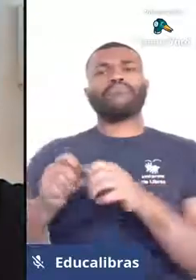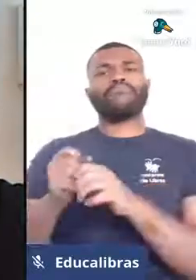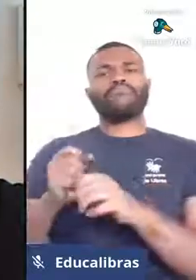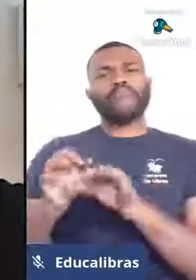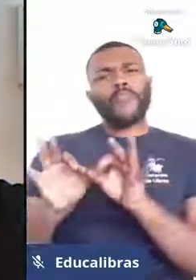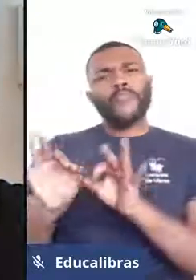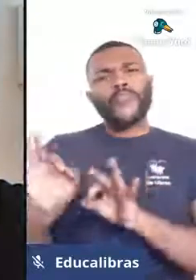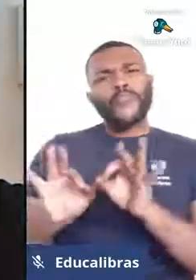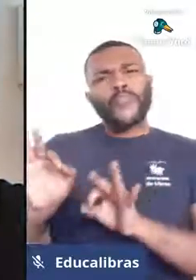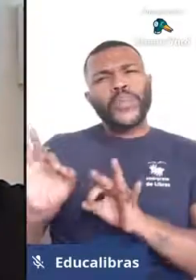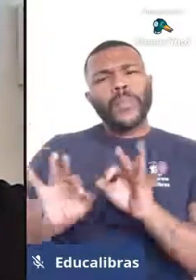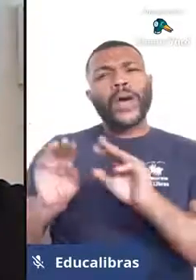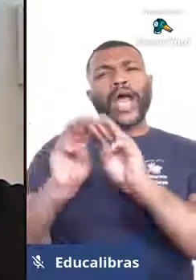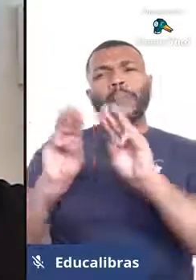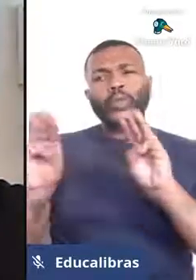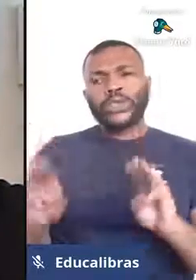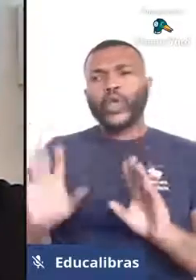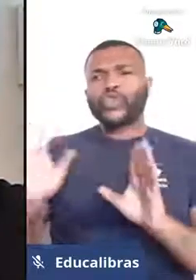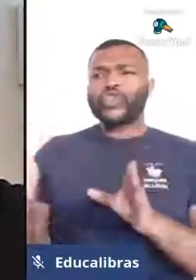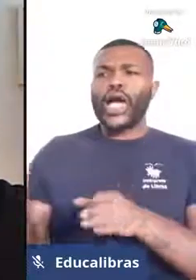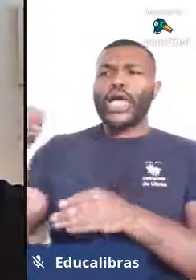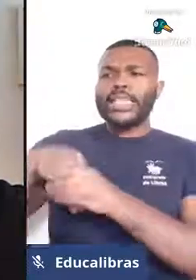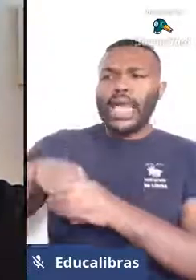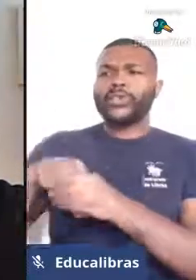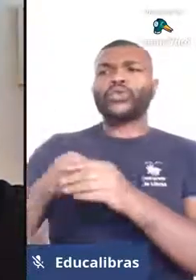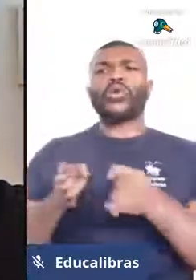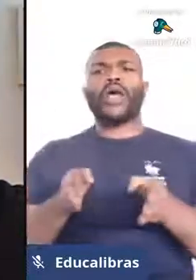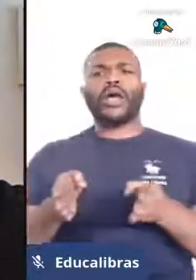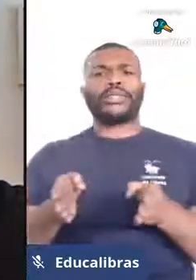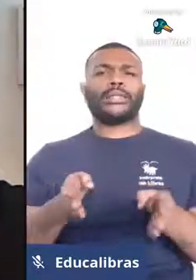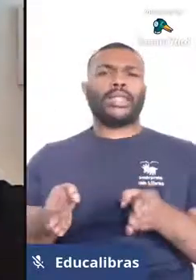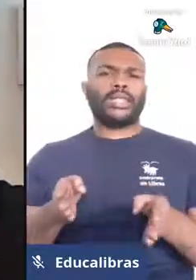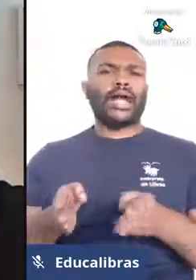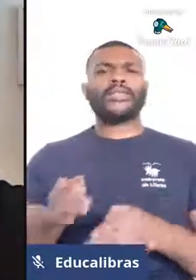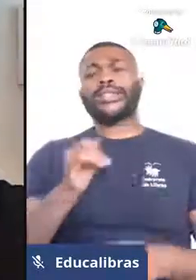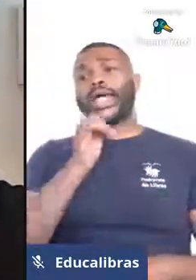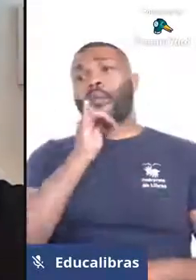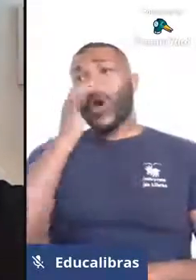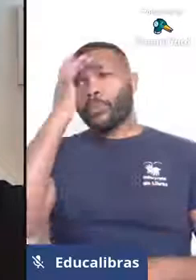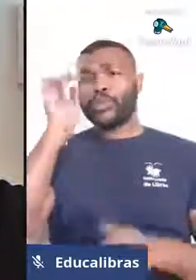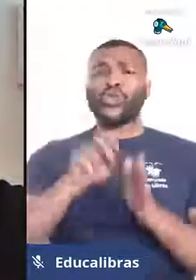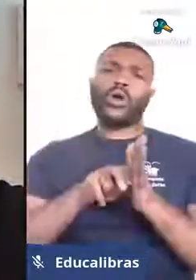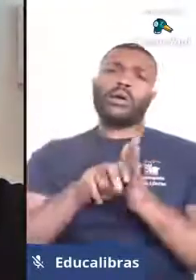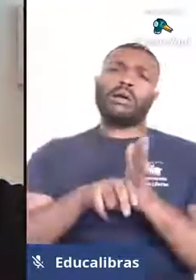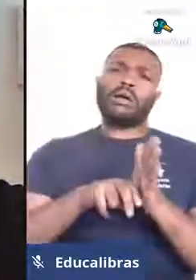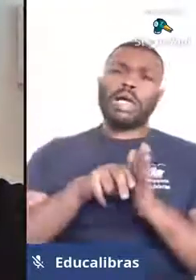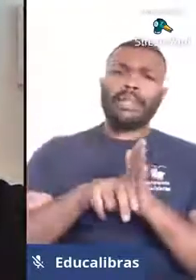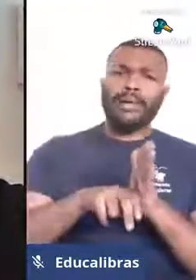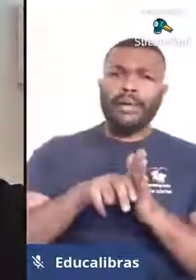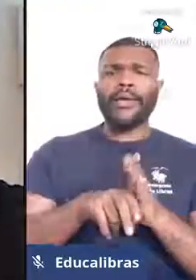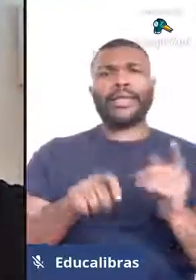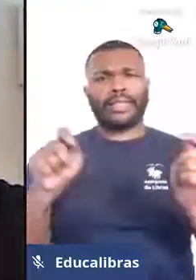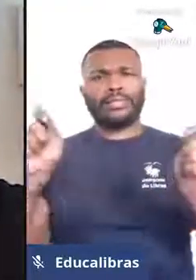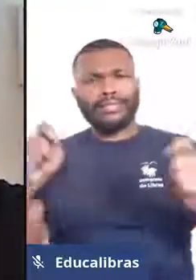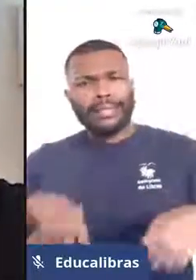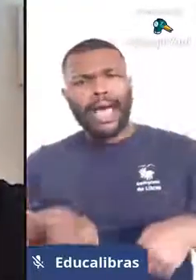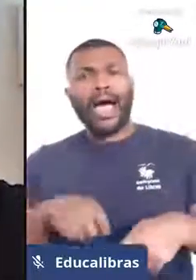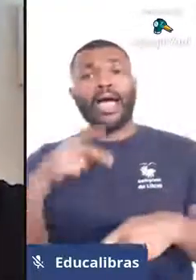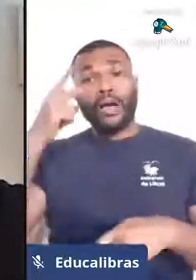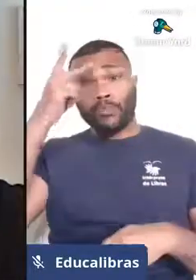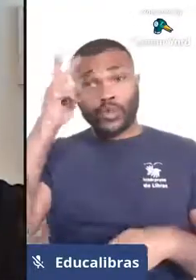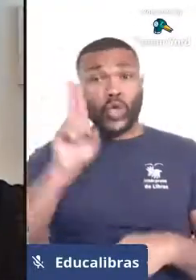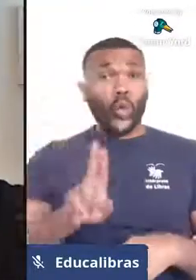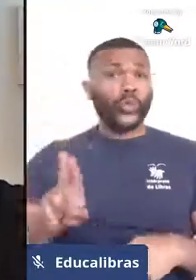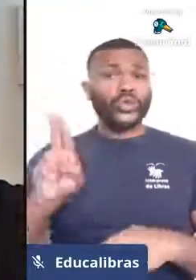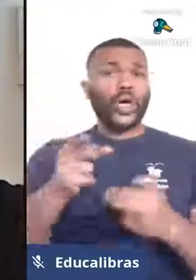ter acessibilidade pensada. Então é muito confortável para um cadeirante, uma pessoa que precisa de equipamentos especiais,